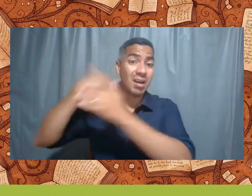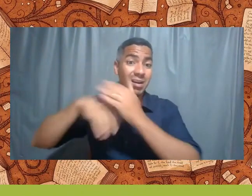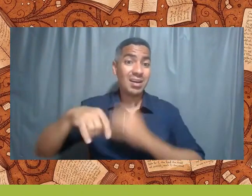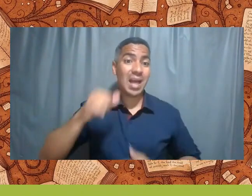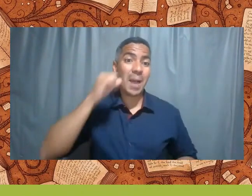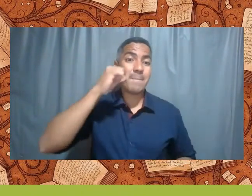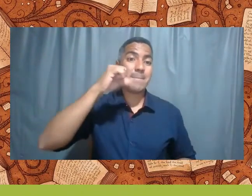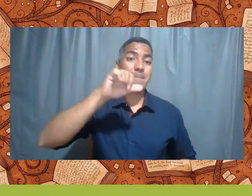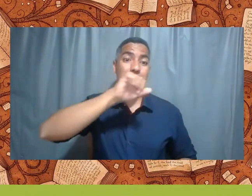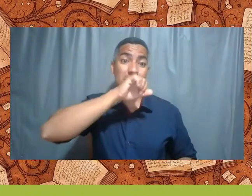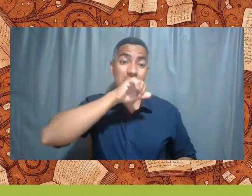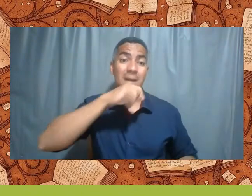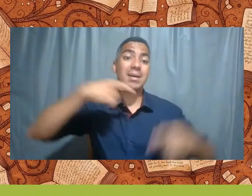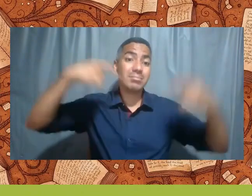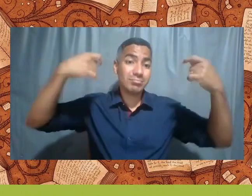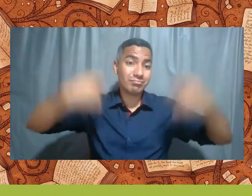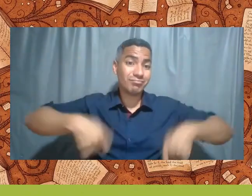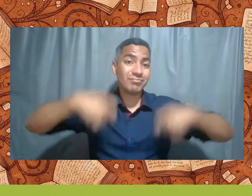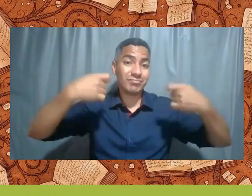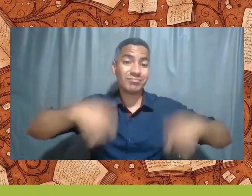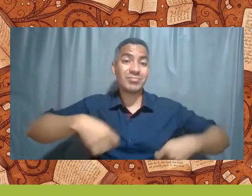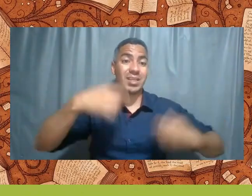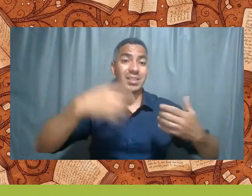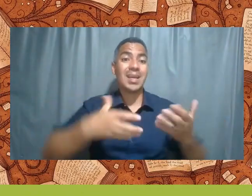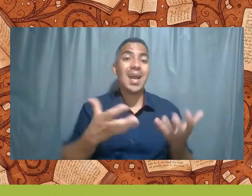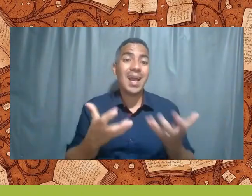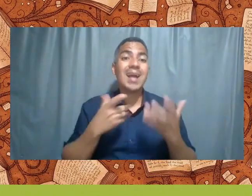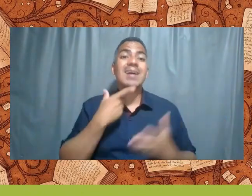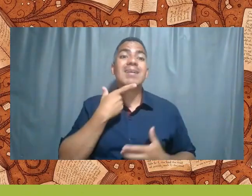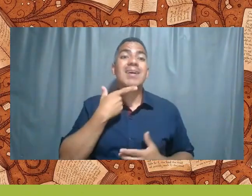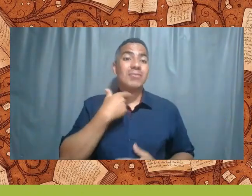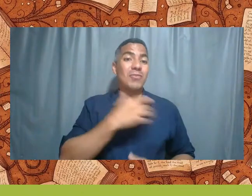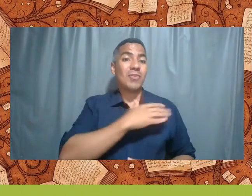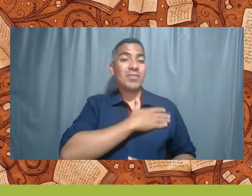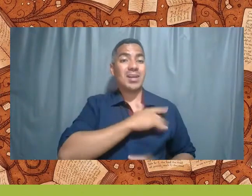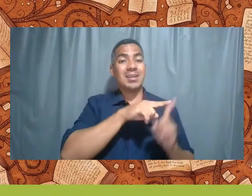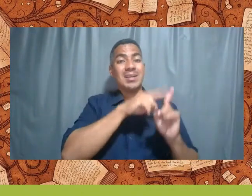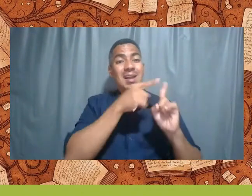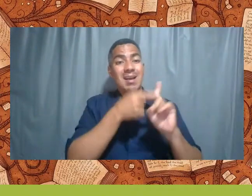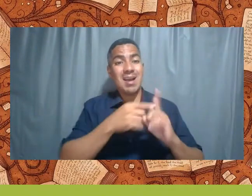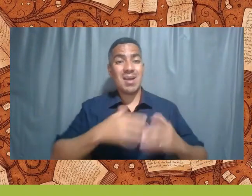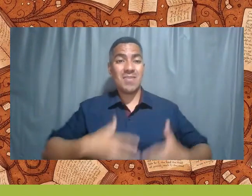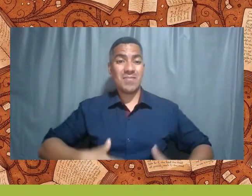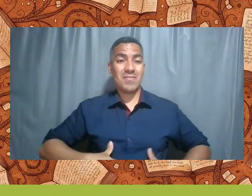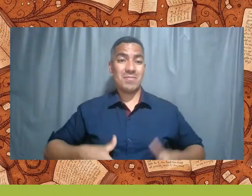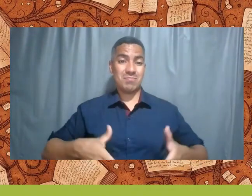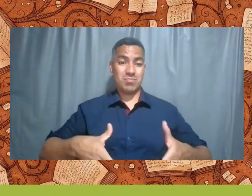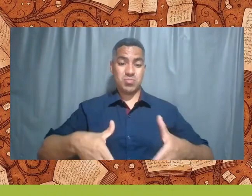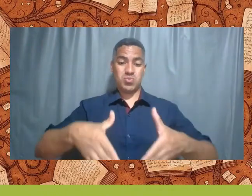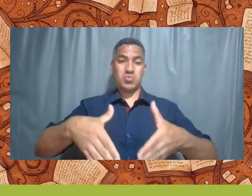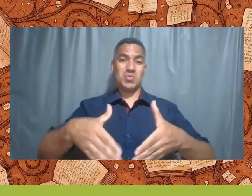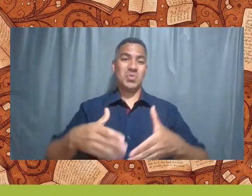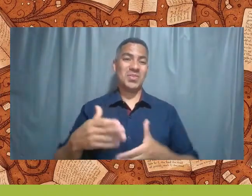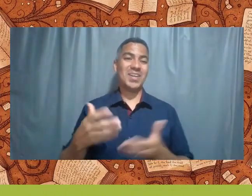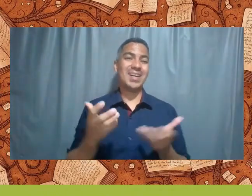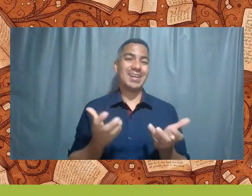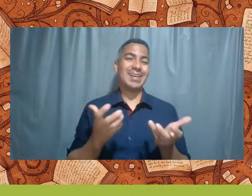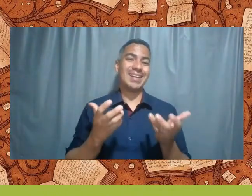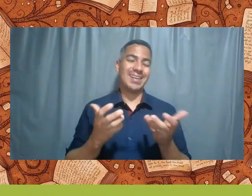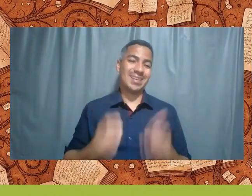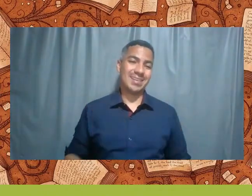e era a condição fundamental da família, né, na medida em que a família estava caracterizada,